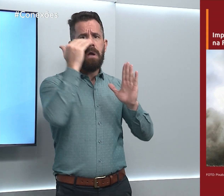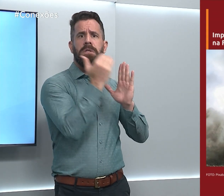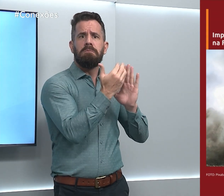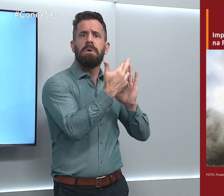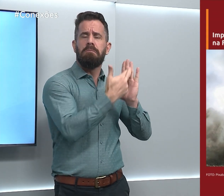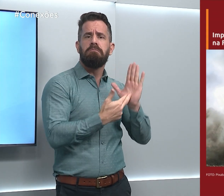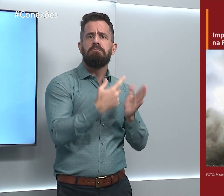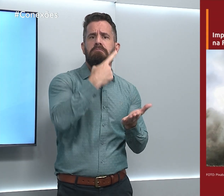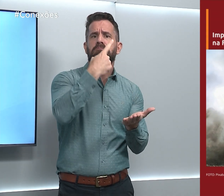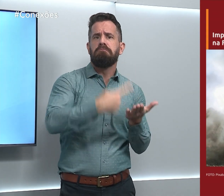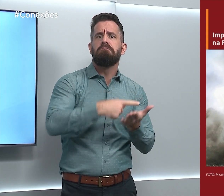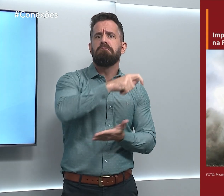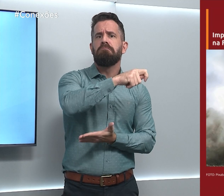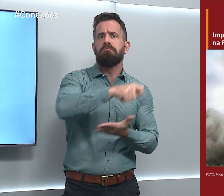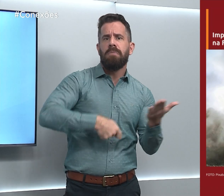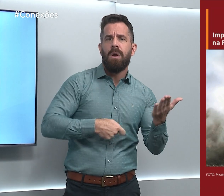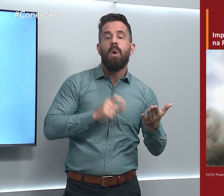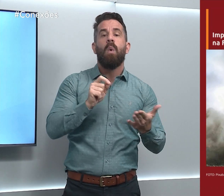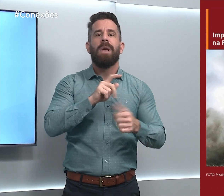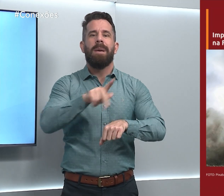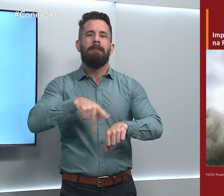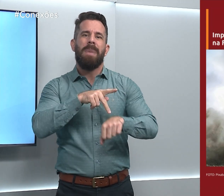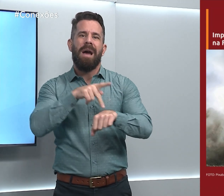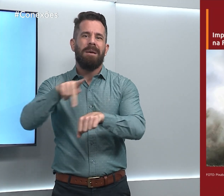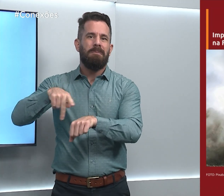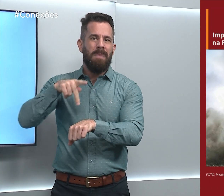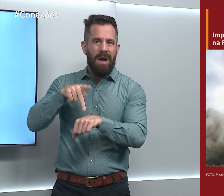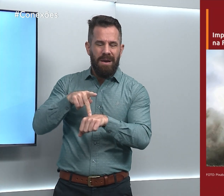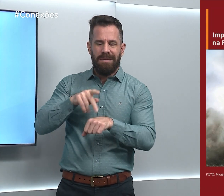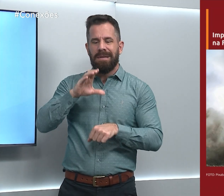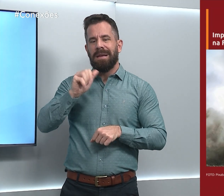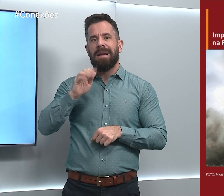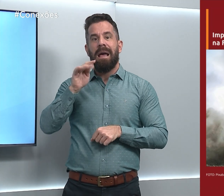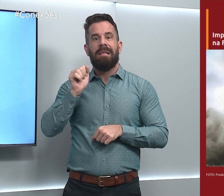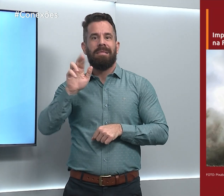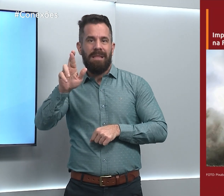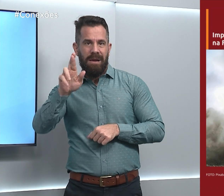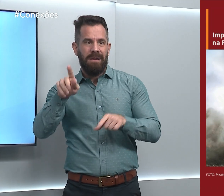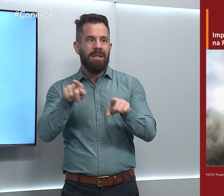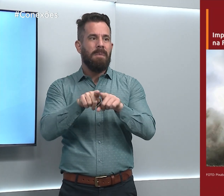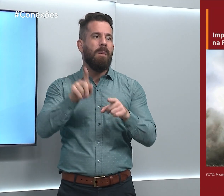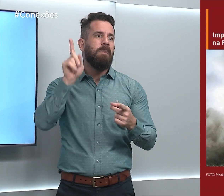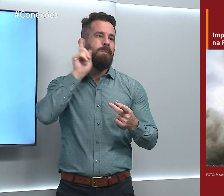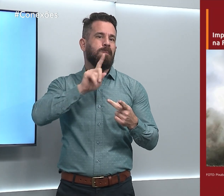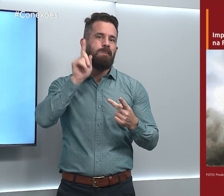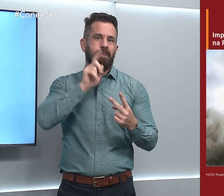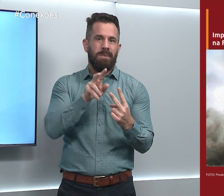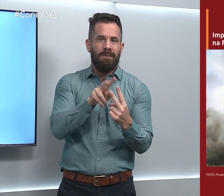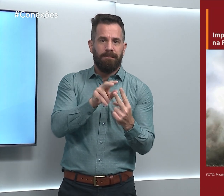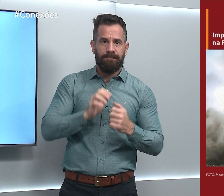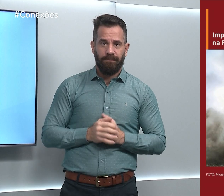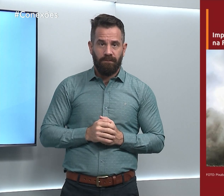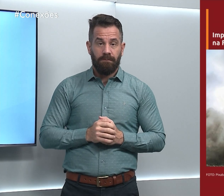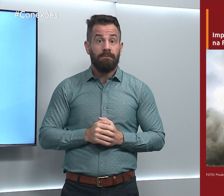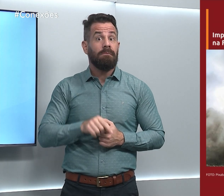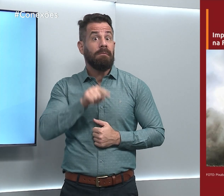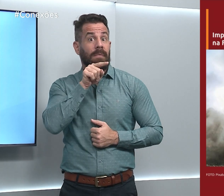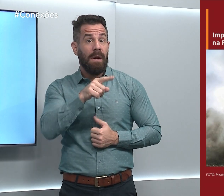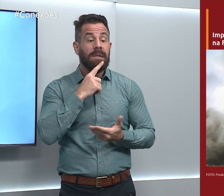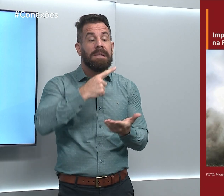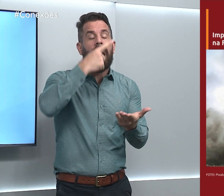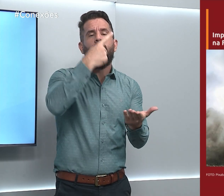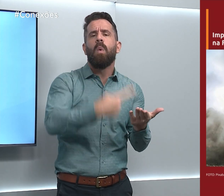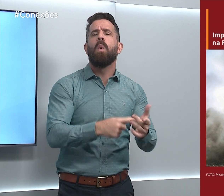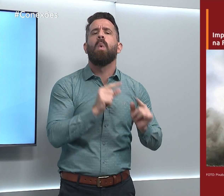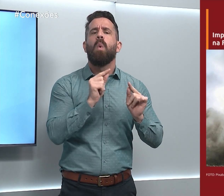pelos países mediadores, Catar e Estados Unidos. Esse acordo prevê a libertação de dezenas de